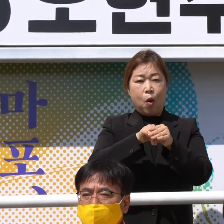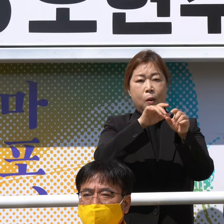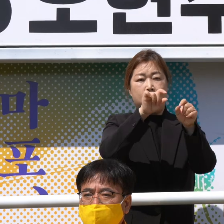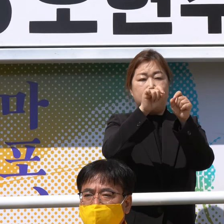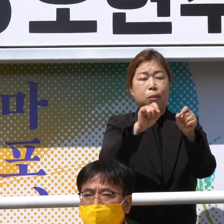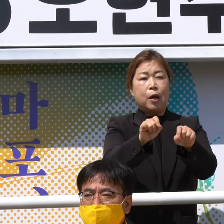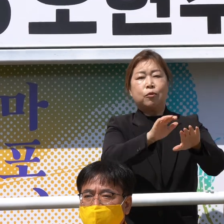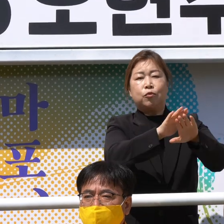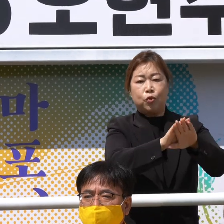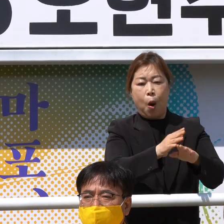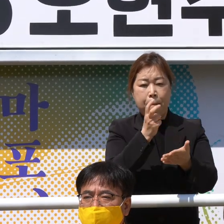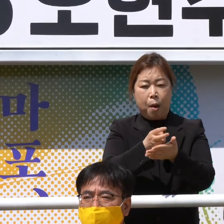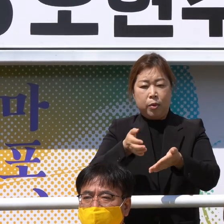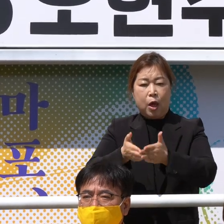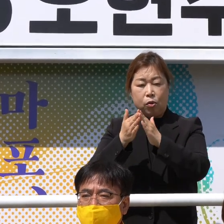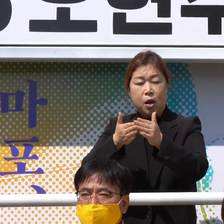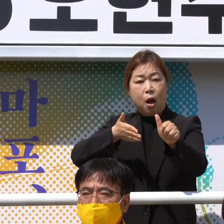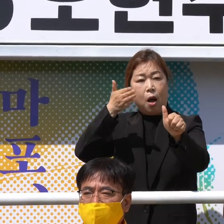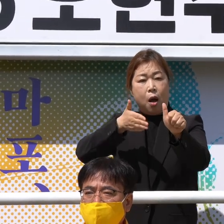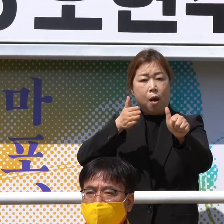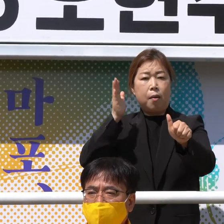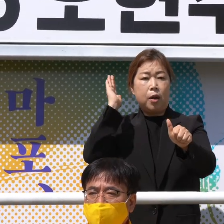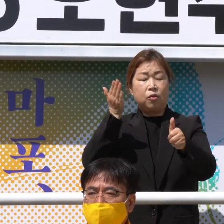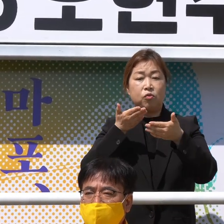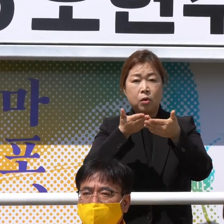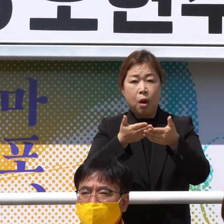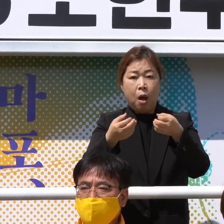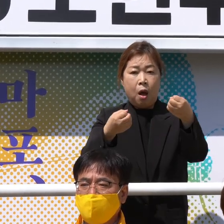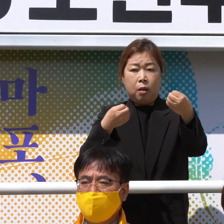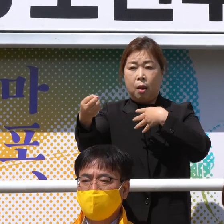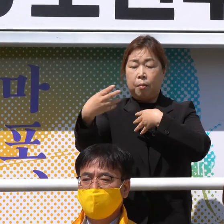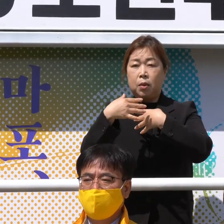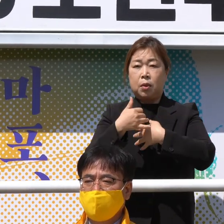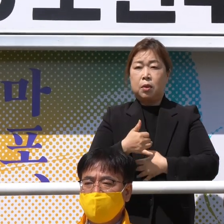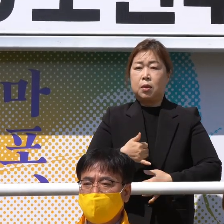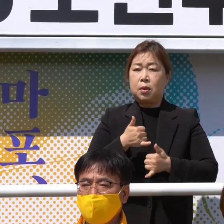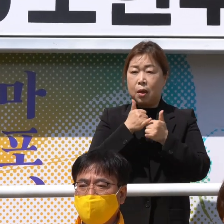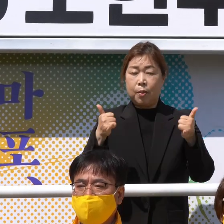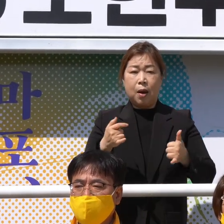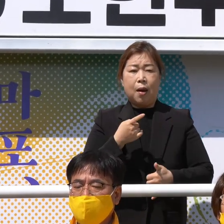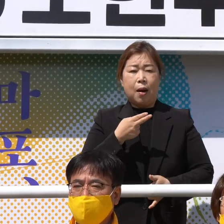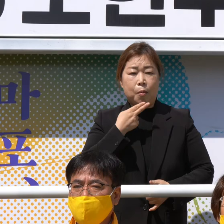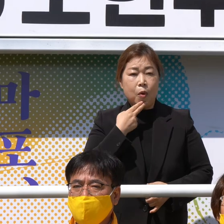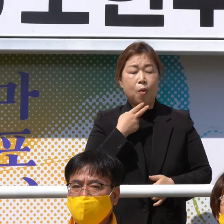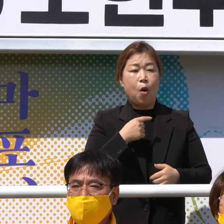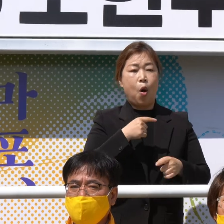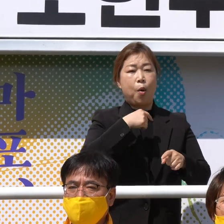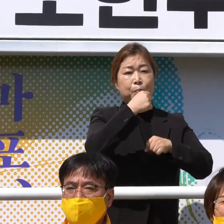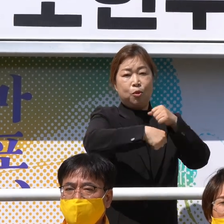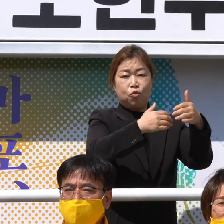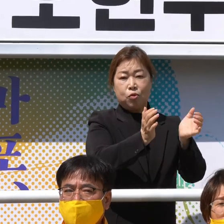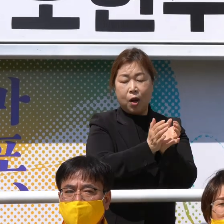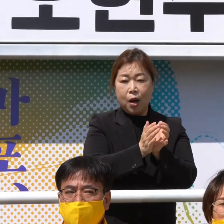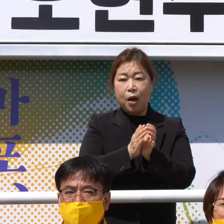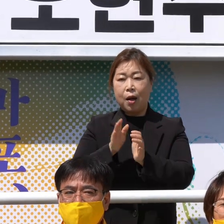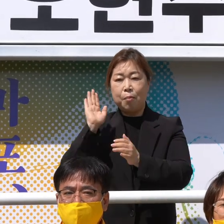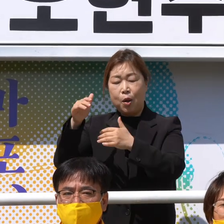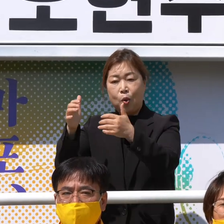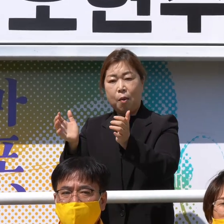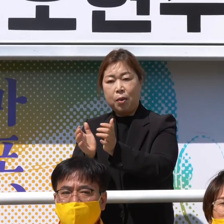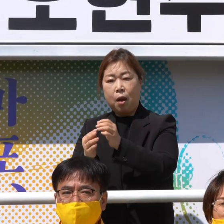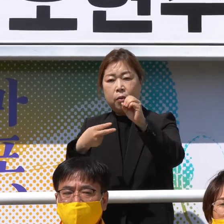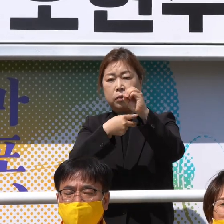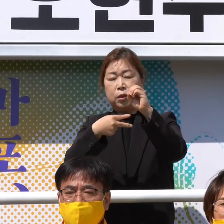쉬고는 법 만들자고 하니까 대답하는 국회의원이 더불어민주당과 미래통합당 거의